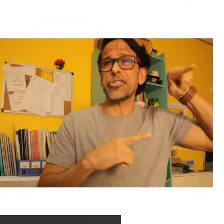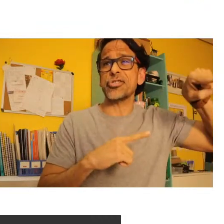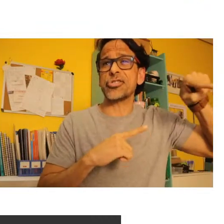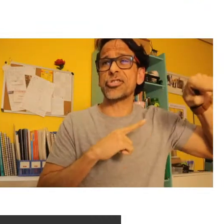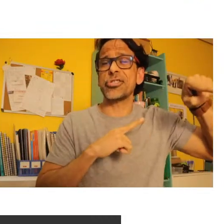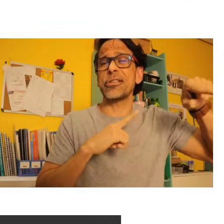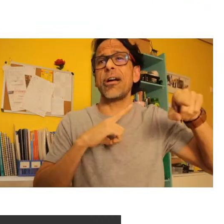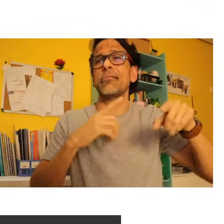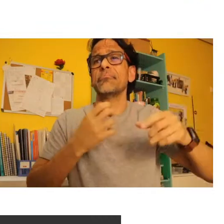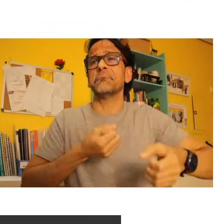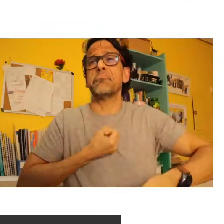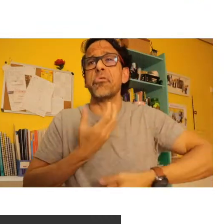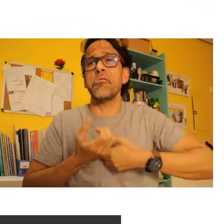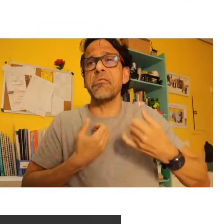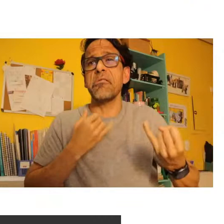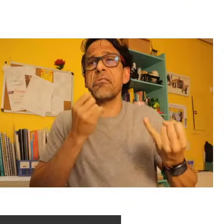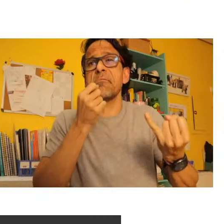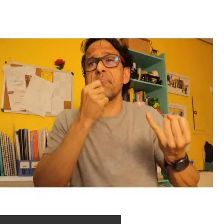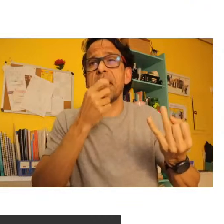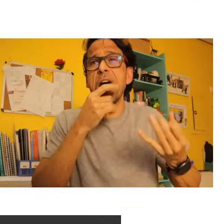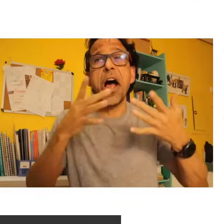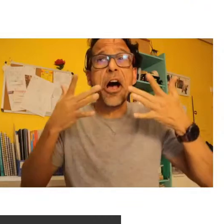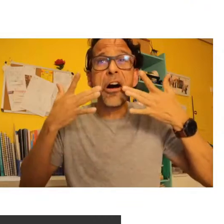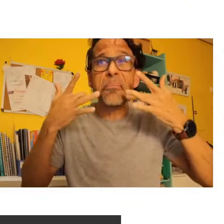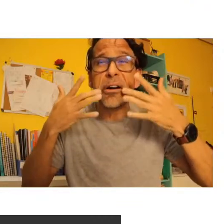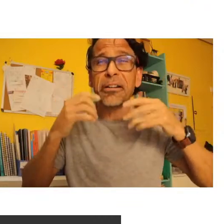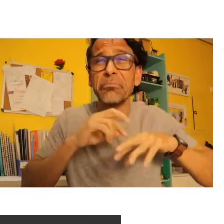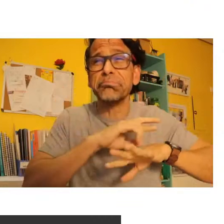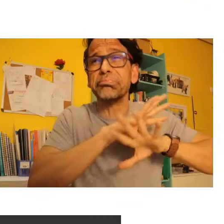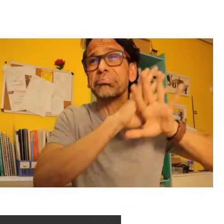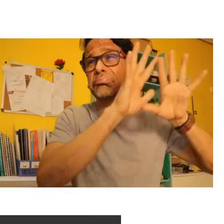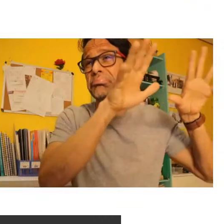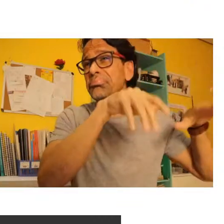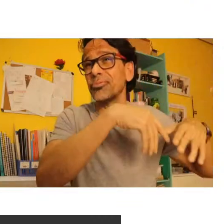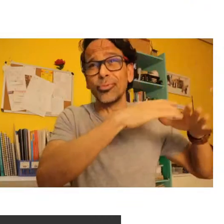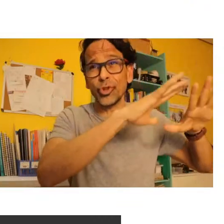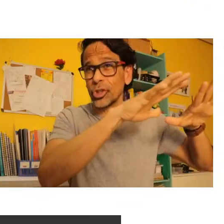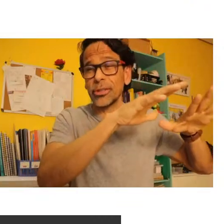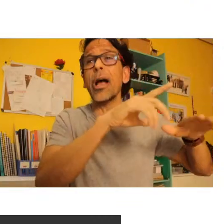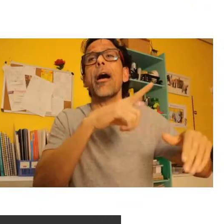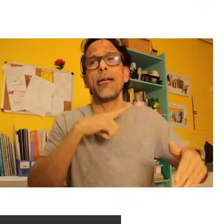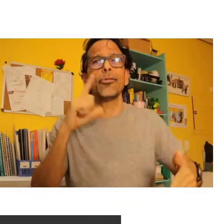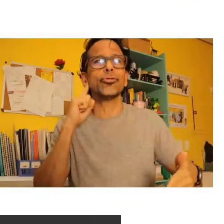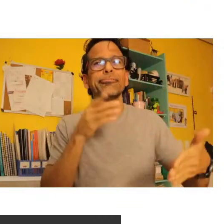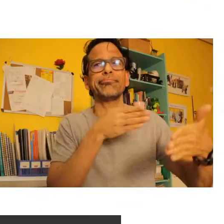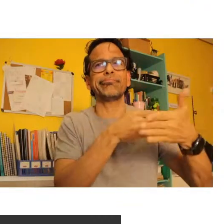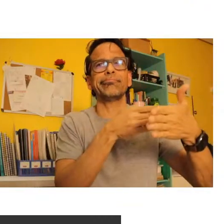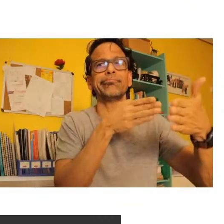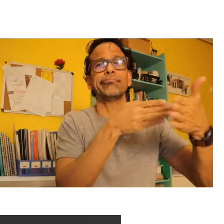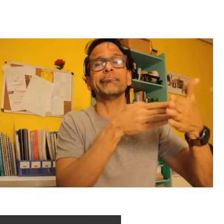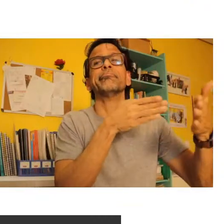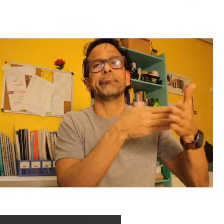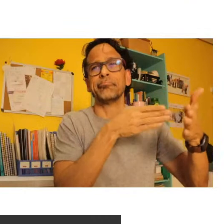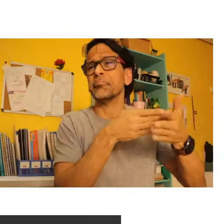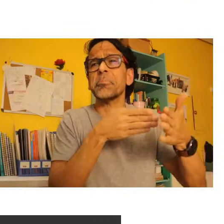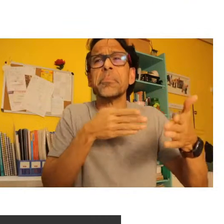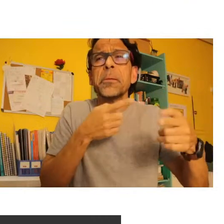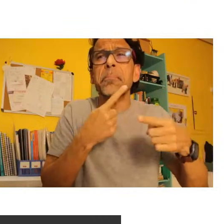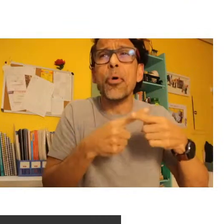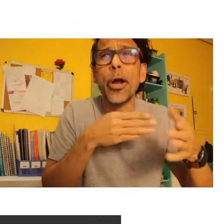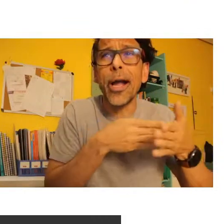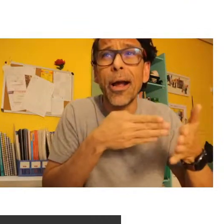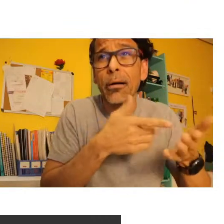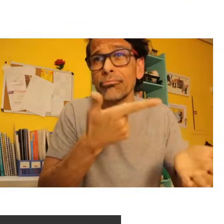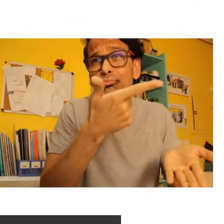80 comunidade ouvinte corta aí a comunidade surda a gente consegue produzir as mais variadas